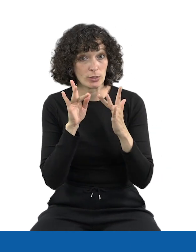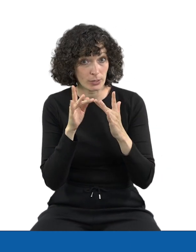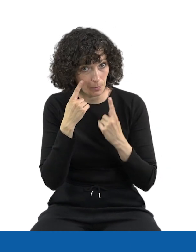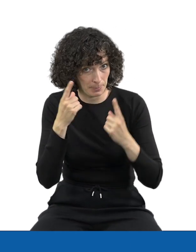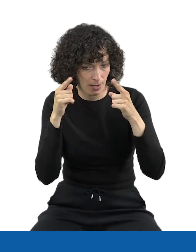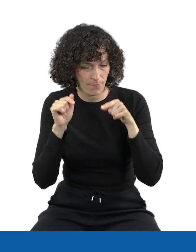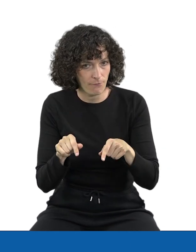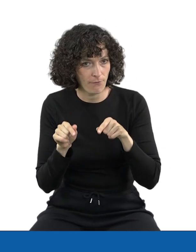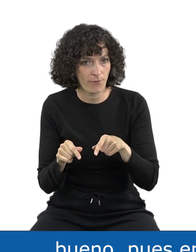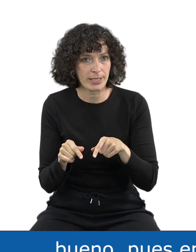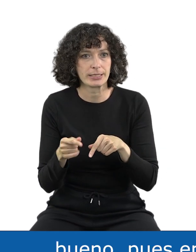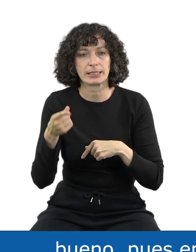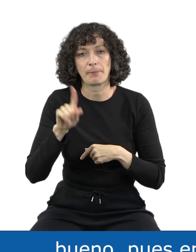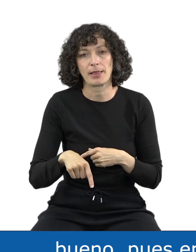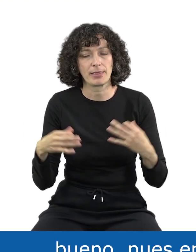contacto. También había que